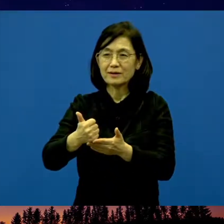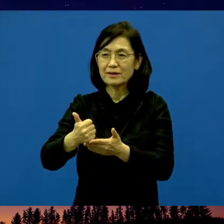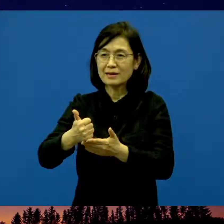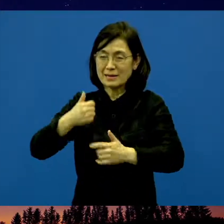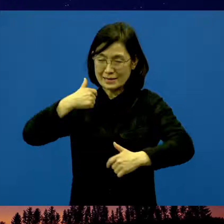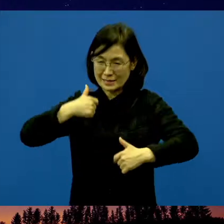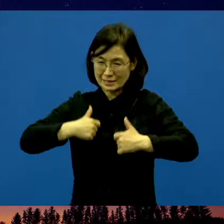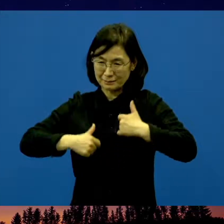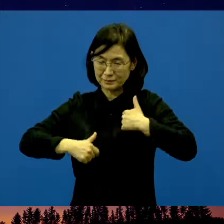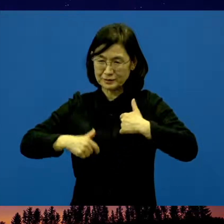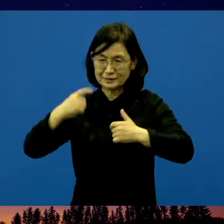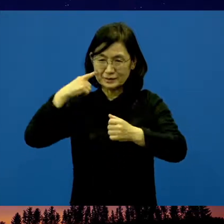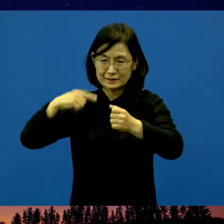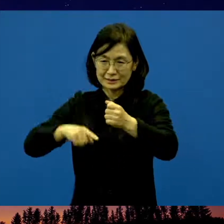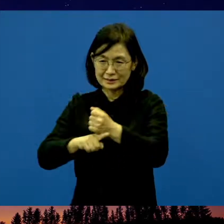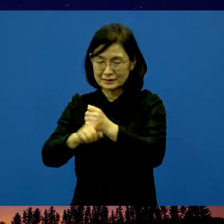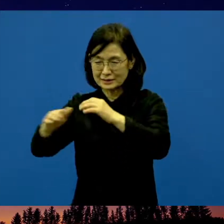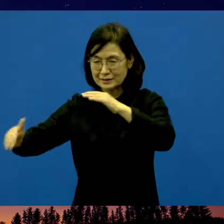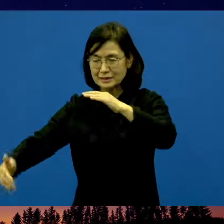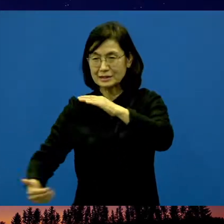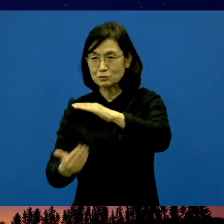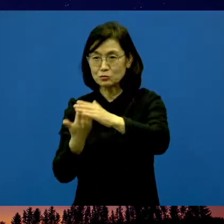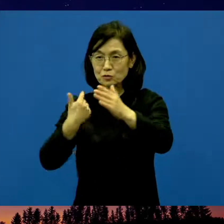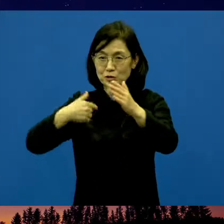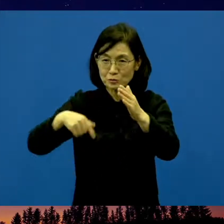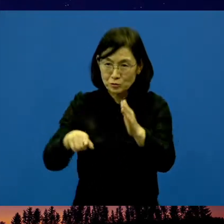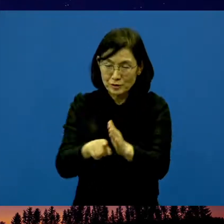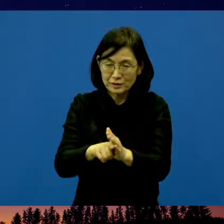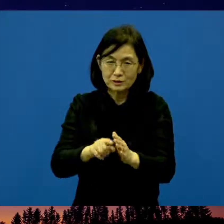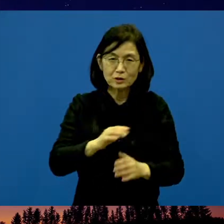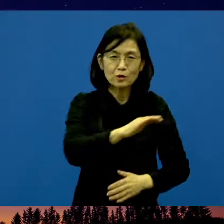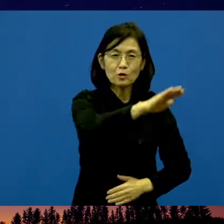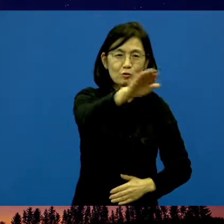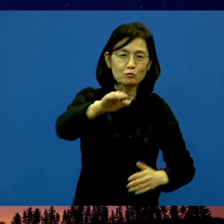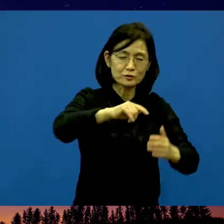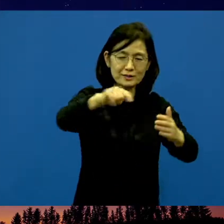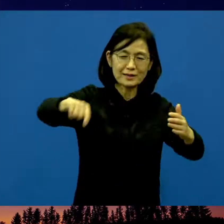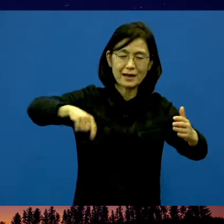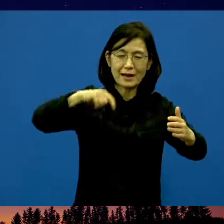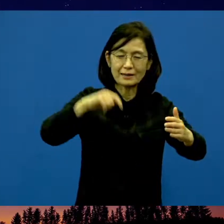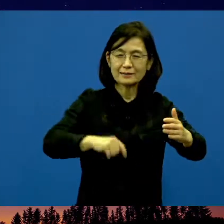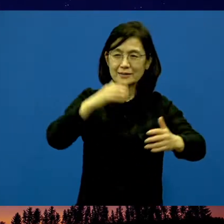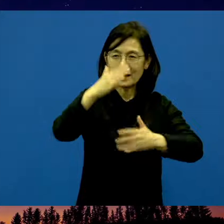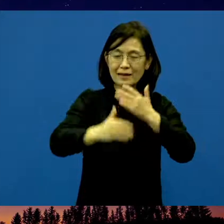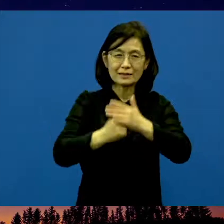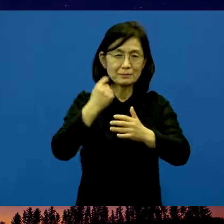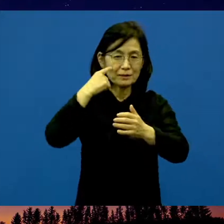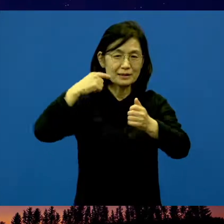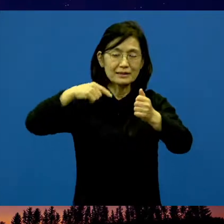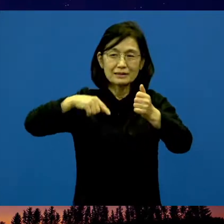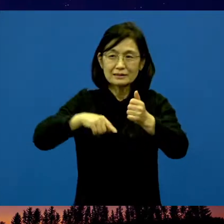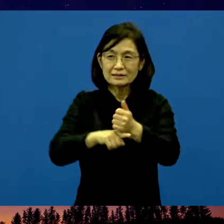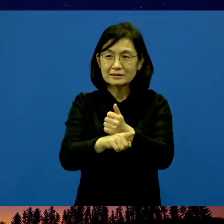뜻을 이루기 위해서 우리 안에 끊임없이 당신의 소원을 불어 넣어 주신다는 거예요.